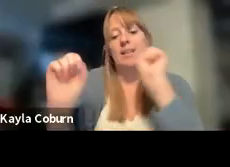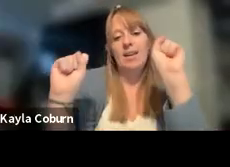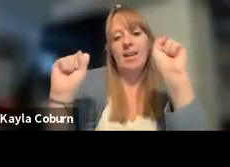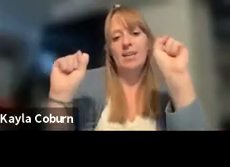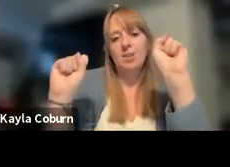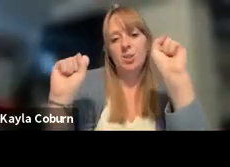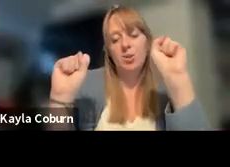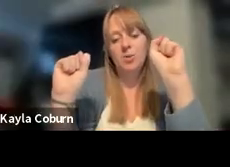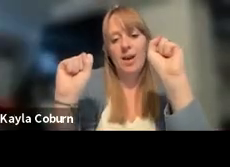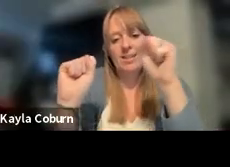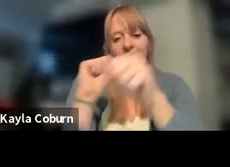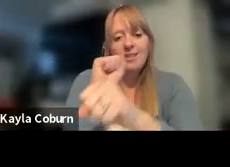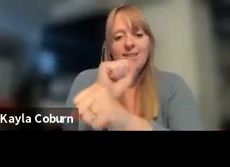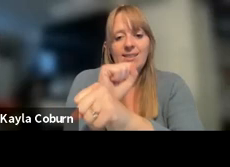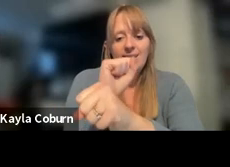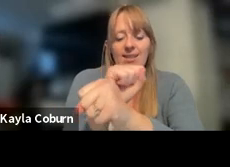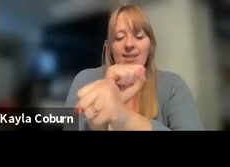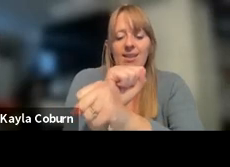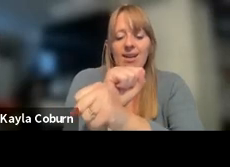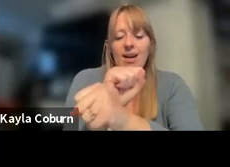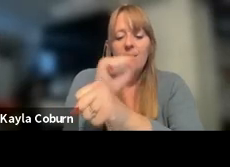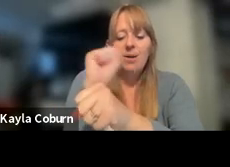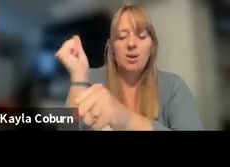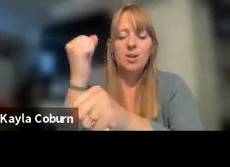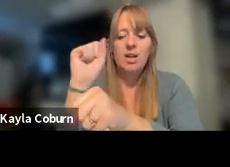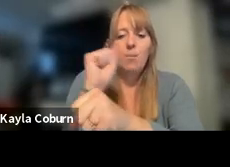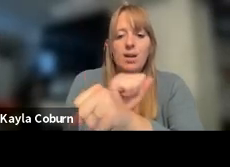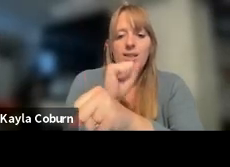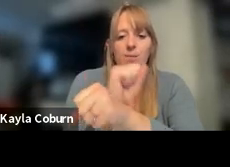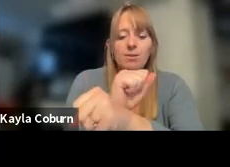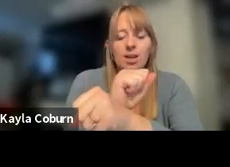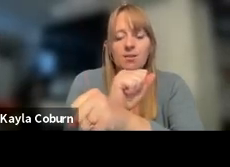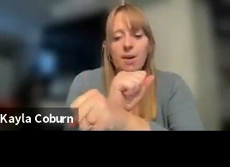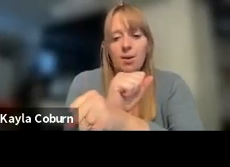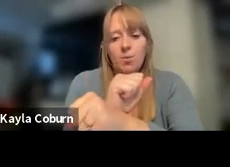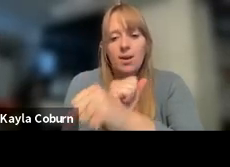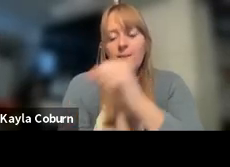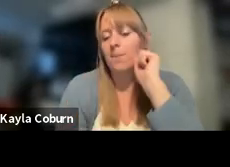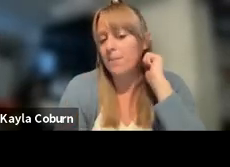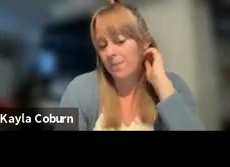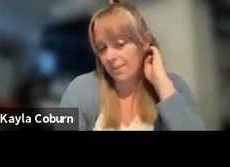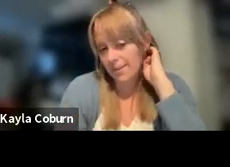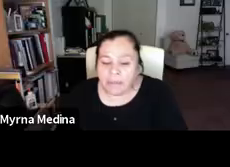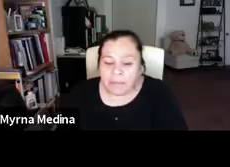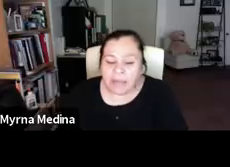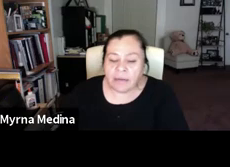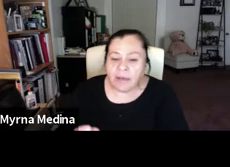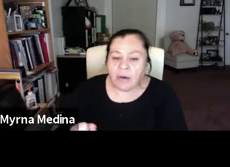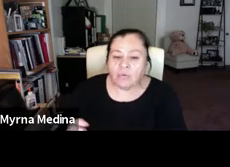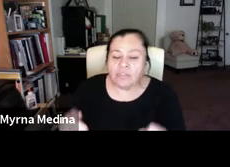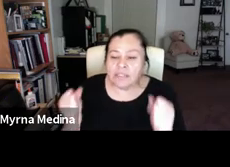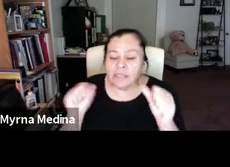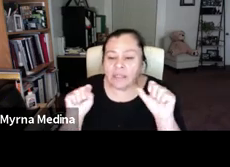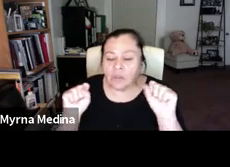Work is 2 S's, and the top one is bouncing on the bottom one. Para